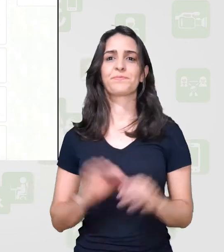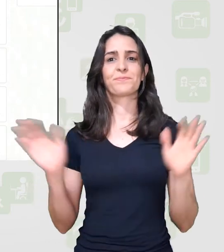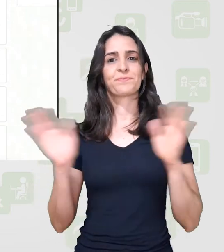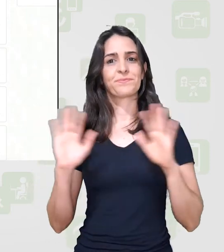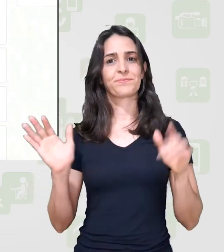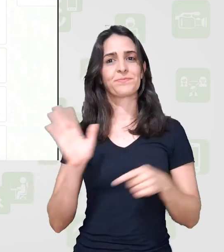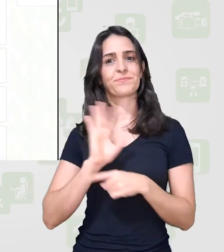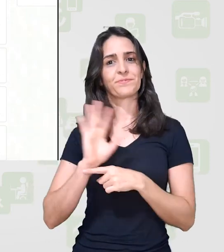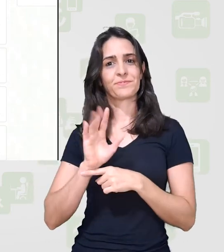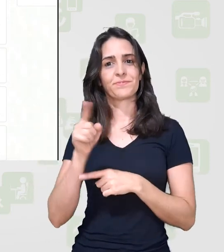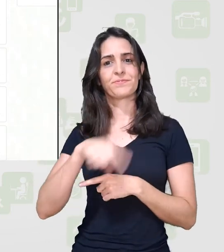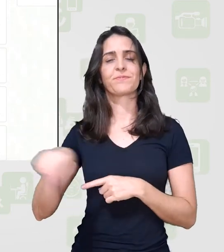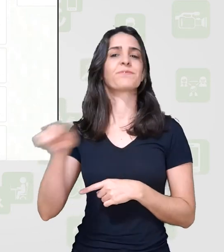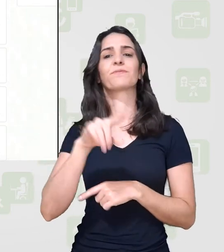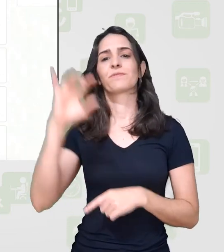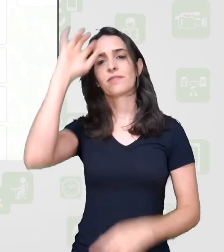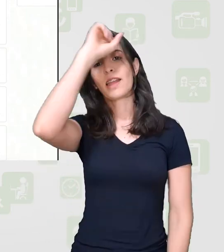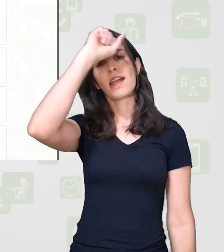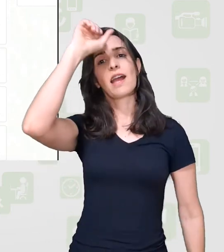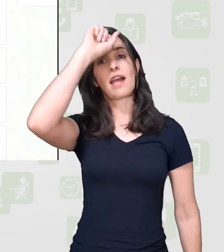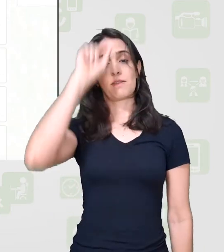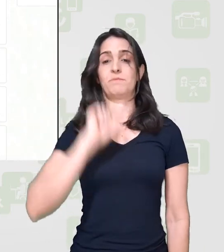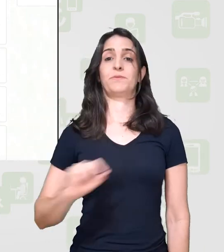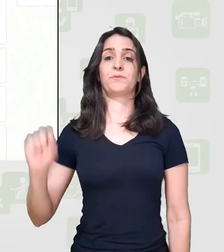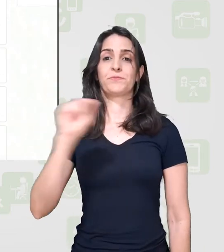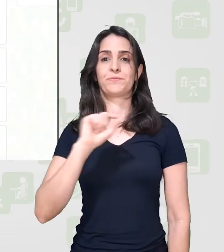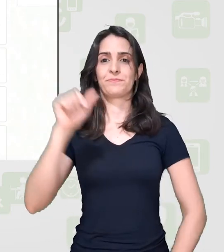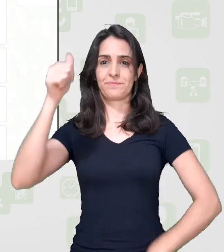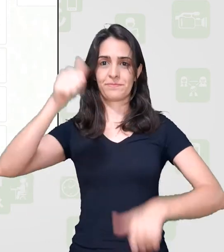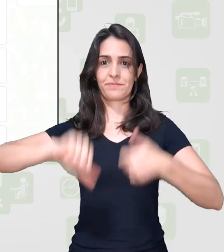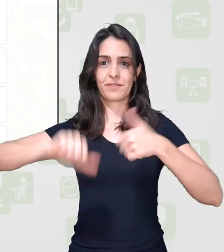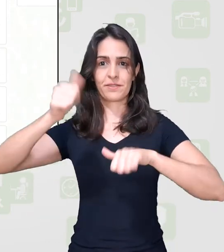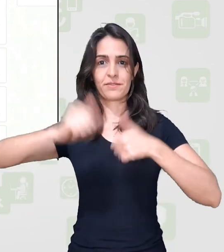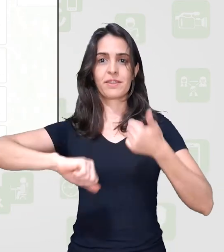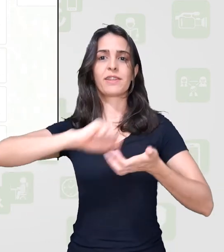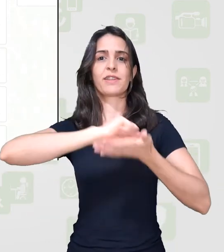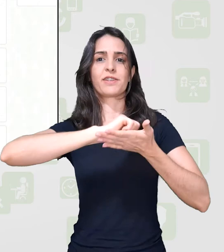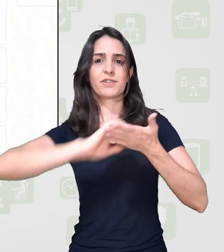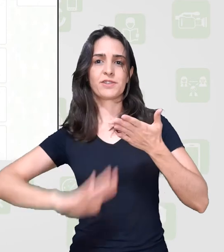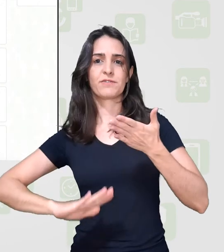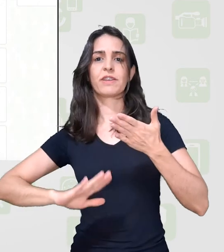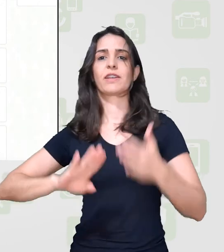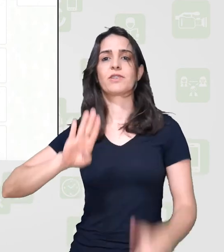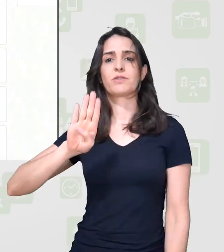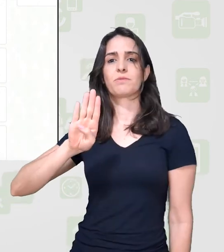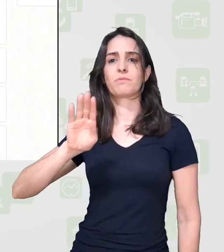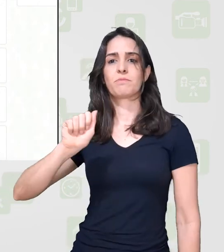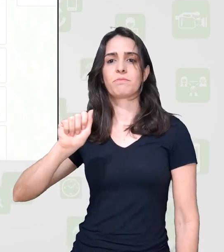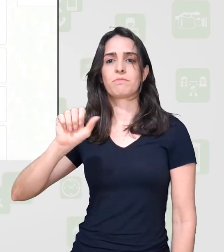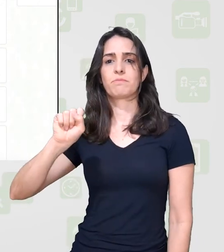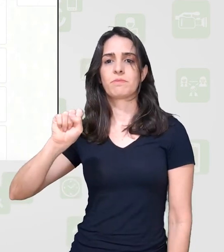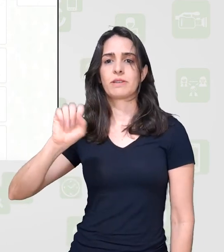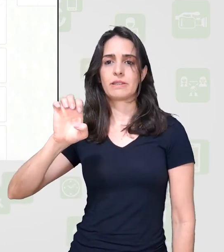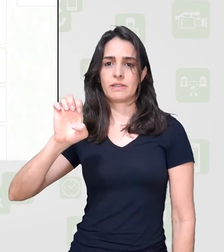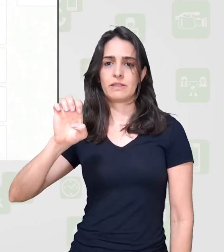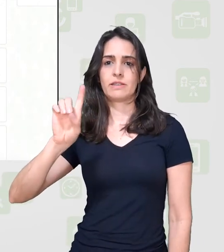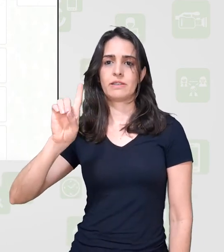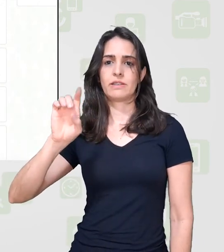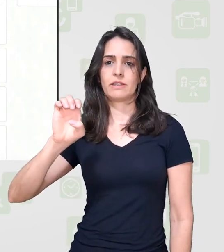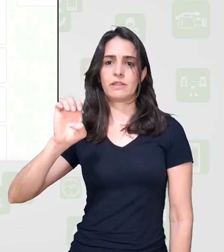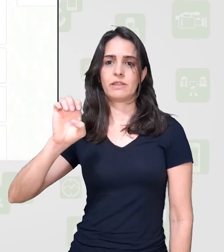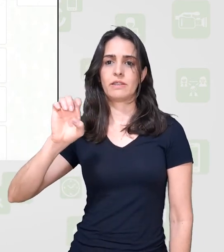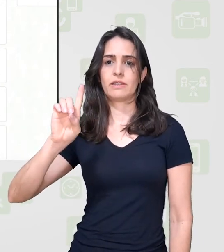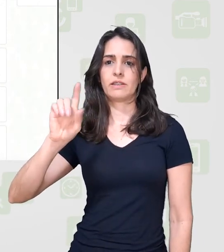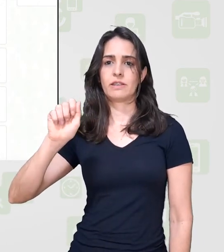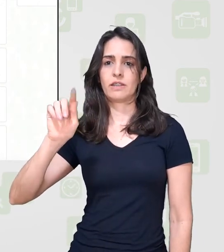o Olá nesse vídeo tutorial você vai aprender avaliar a atividade base de dados